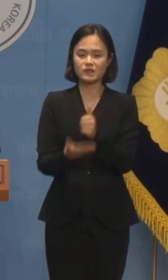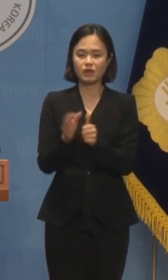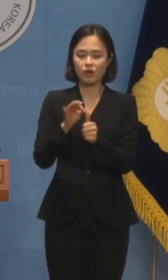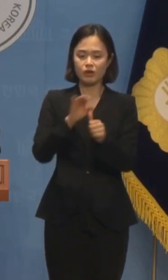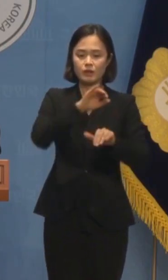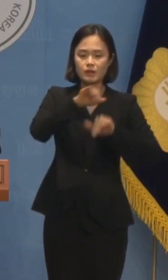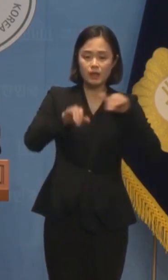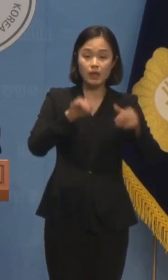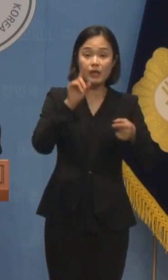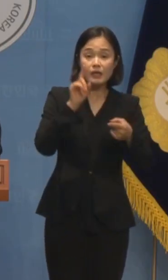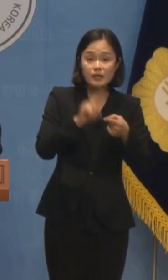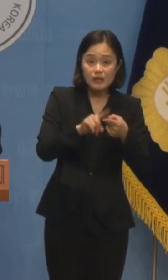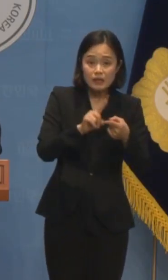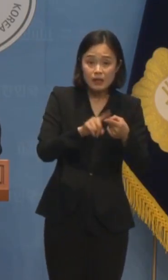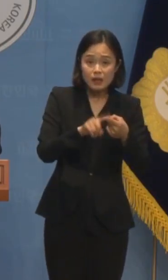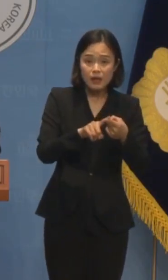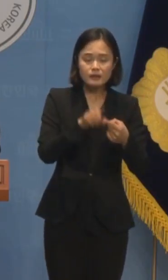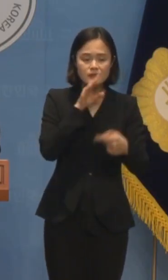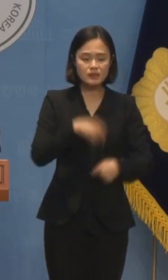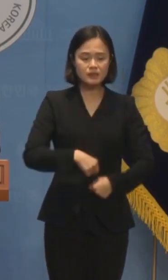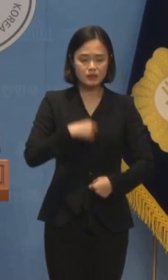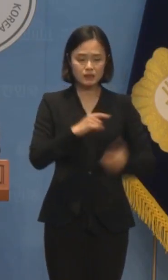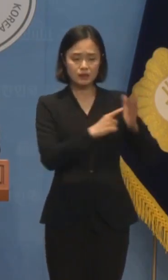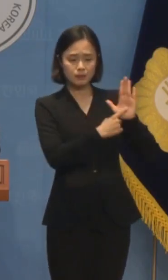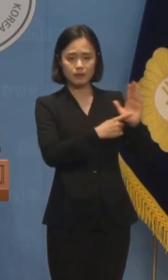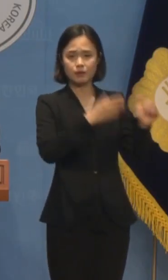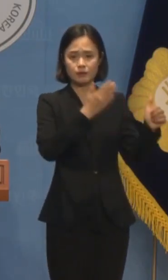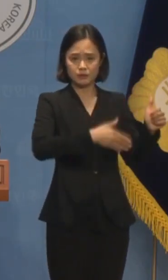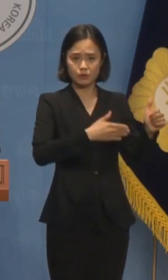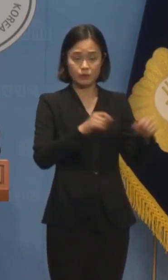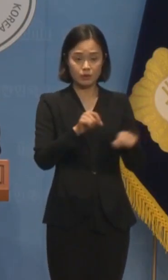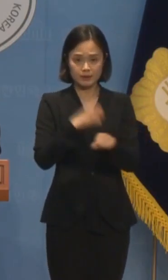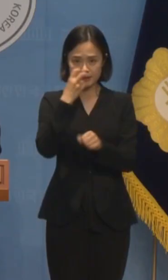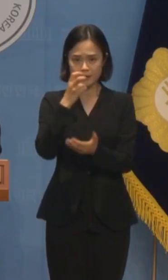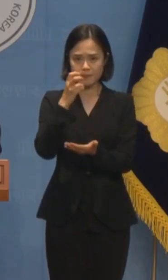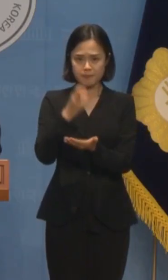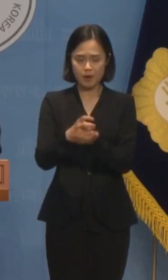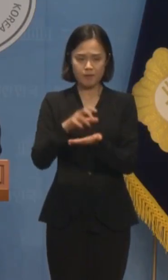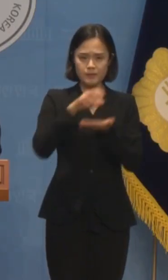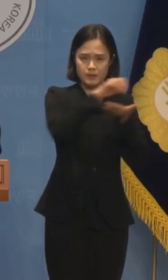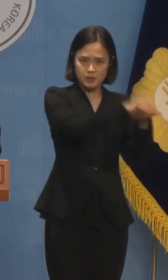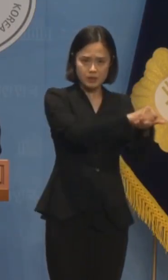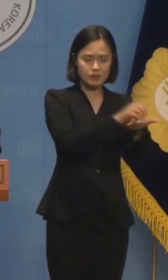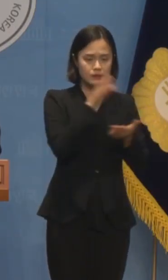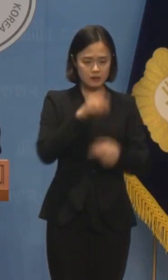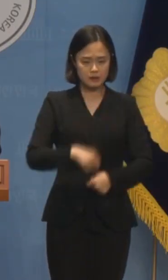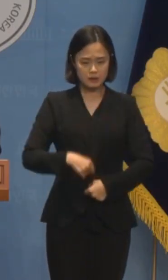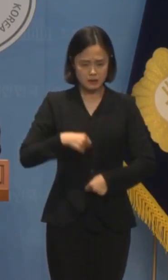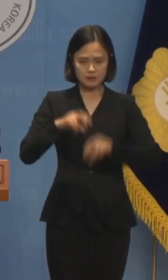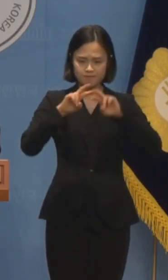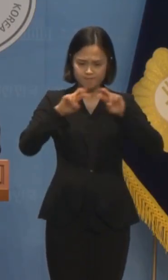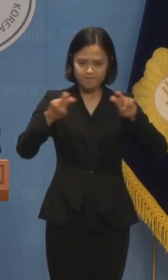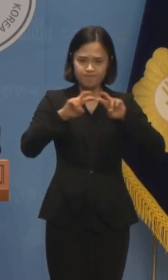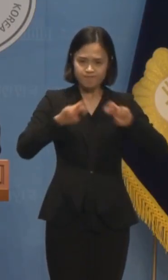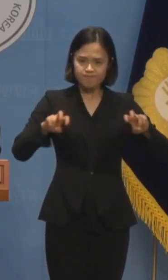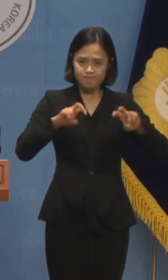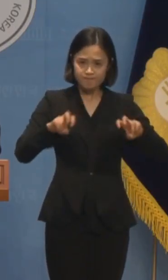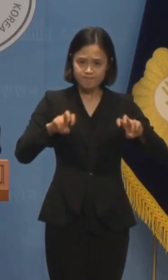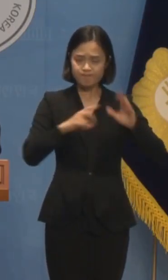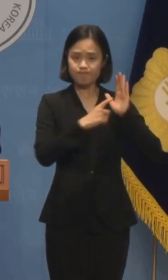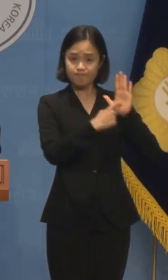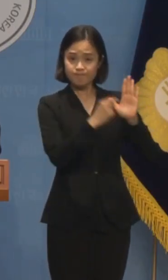밝히십시오. 특검을 수용해 진실을 명명백백하게 밝히는